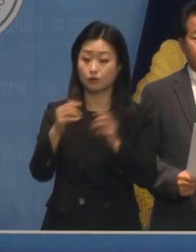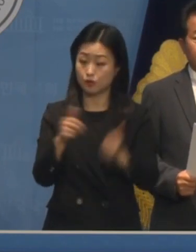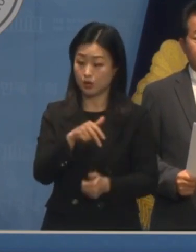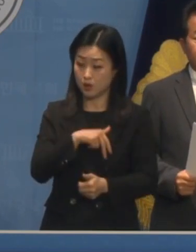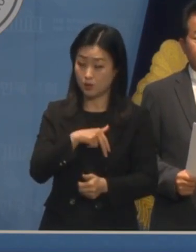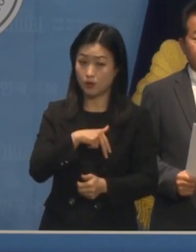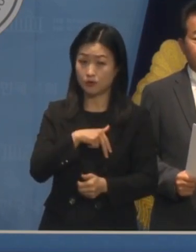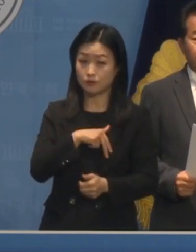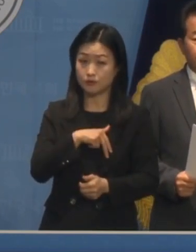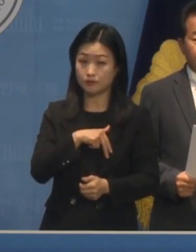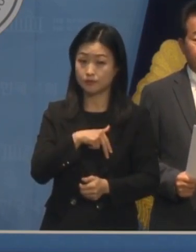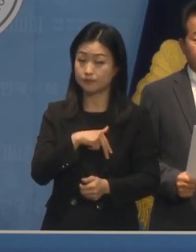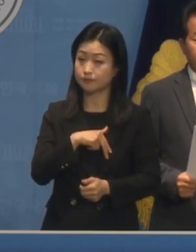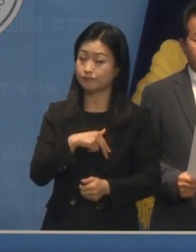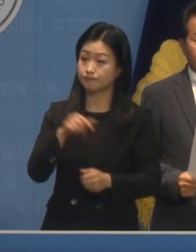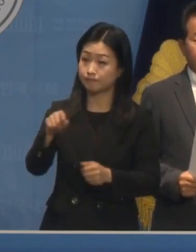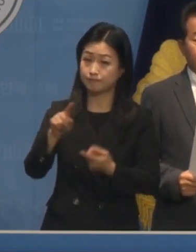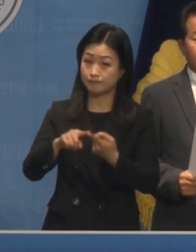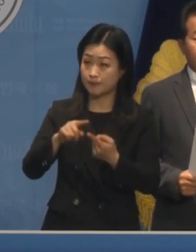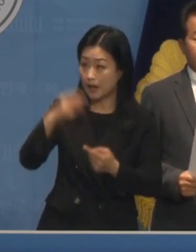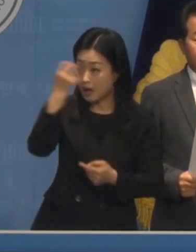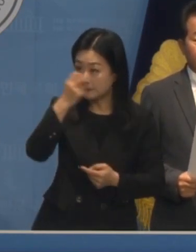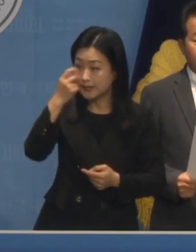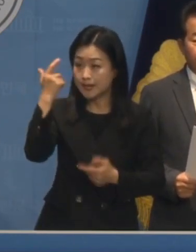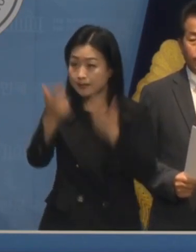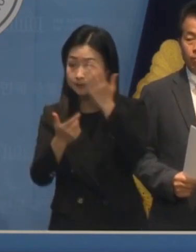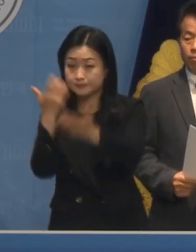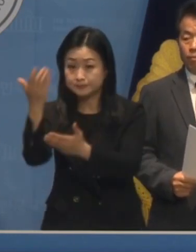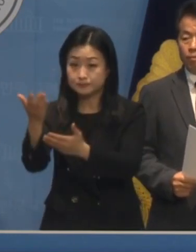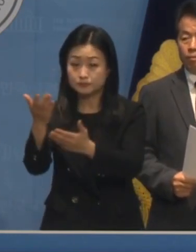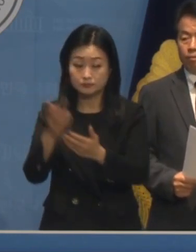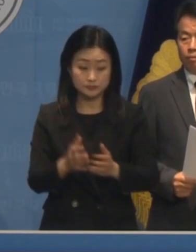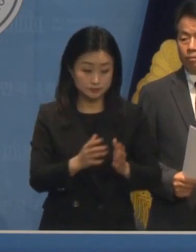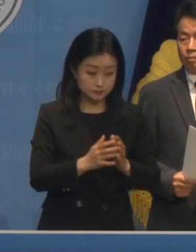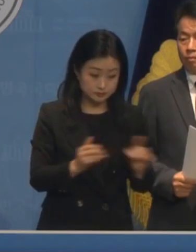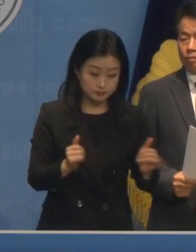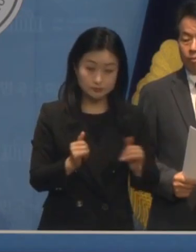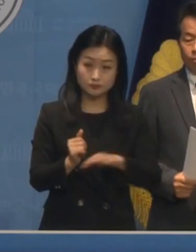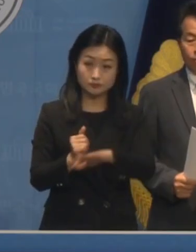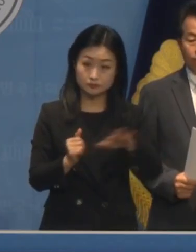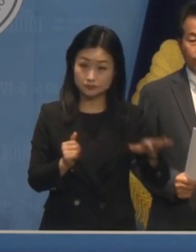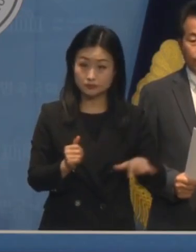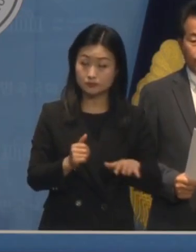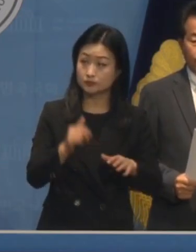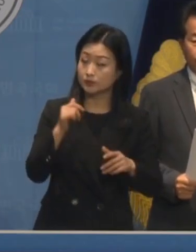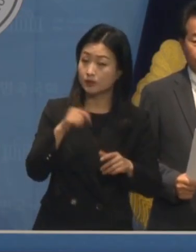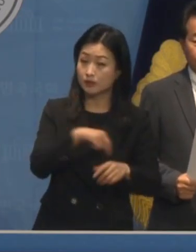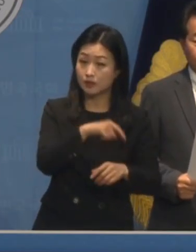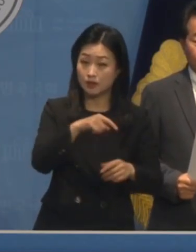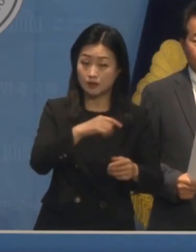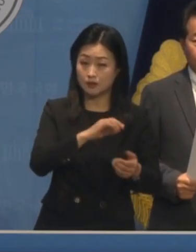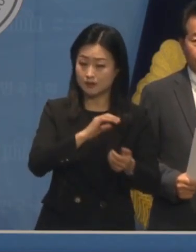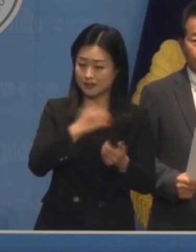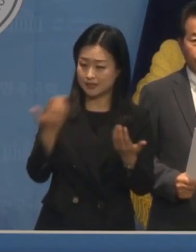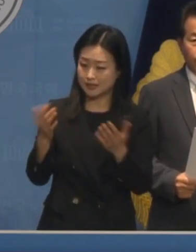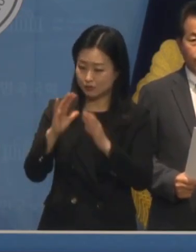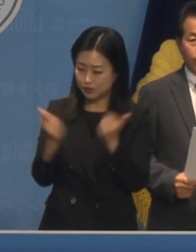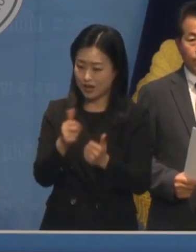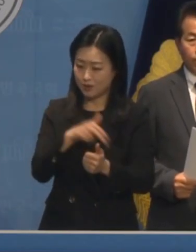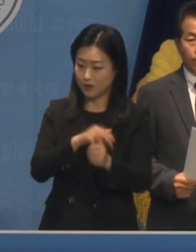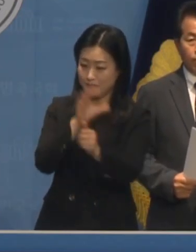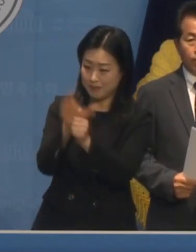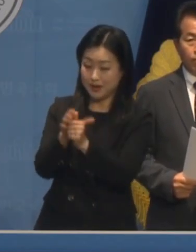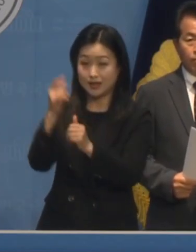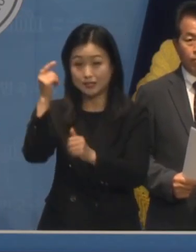대변하는 국회의 목소리도 일만 노 노동자 목소리를 외면하고 있 바로 자회사 경